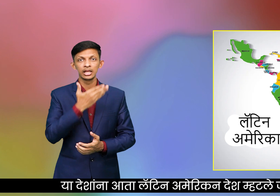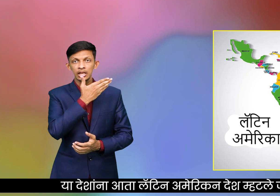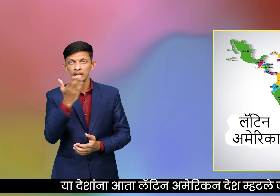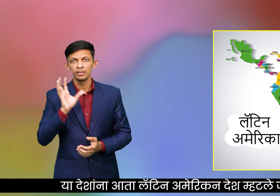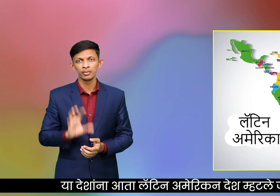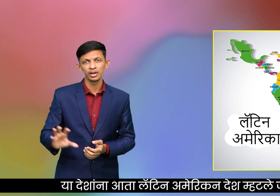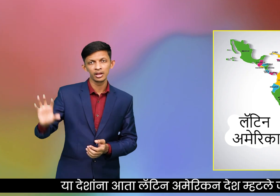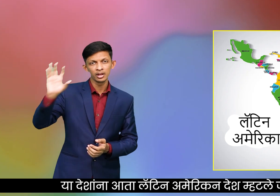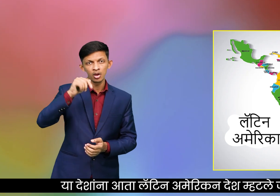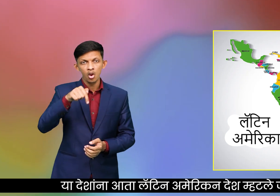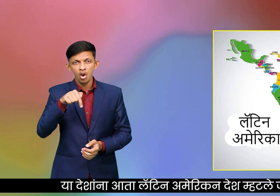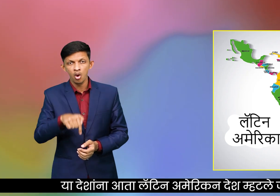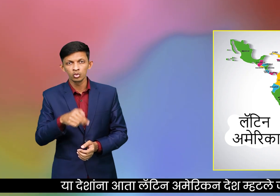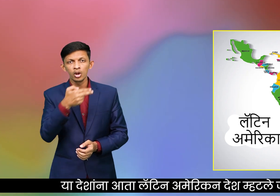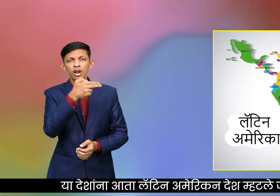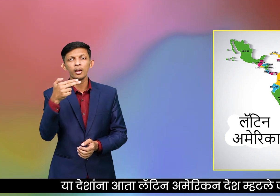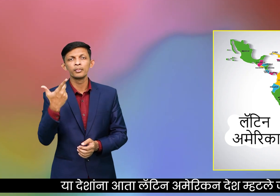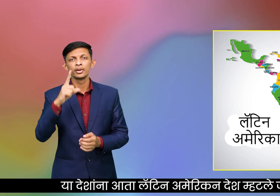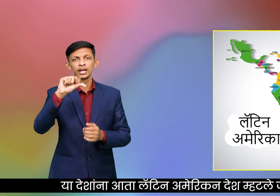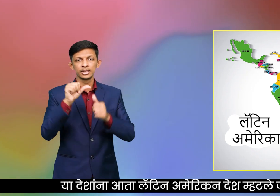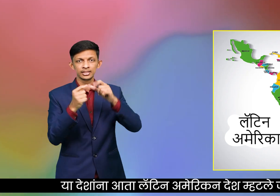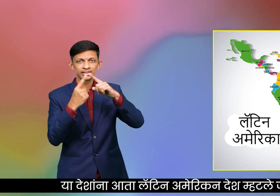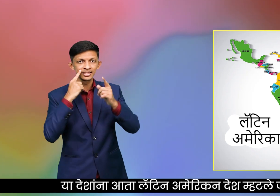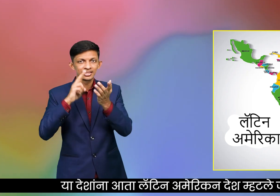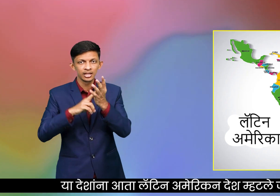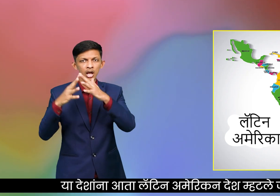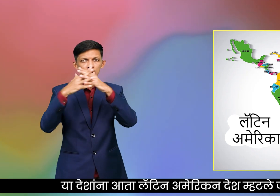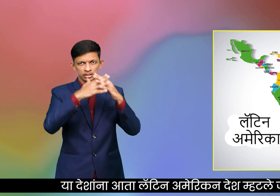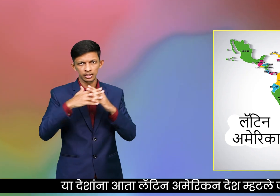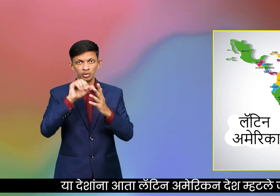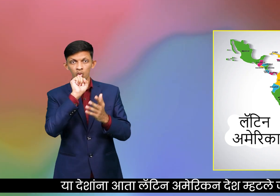या देशांना आता लॅटिन अमेरिकन देश म्हटले जाते कारण ते